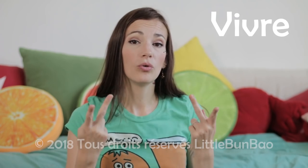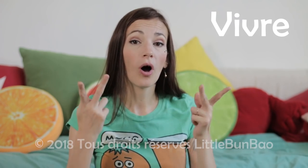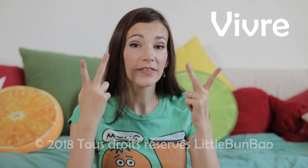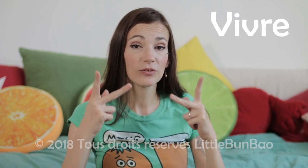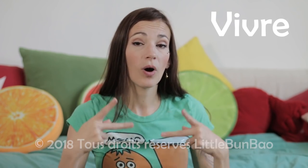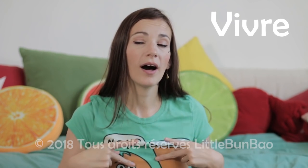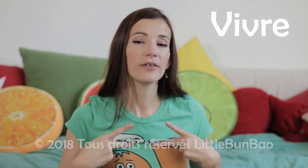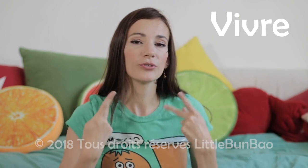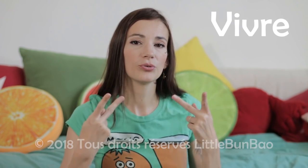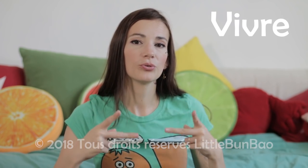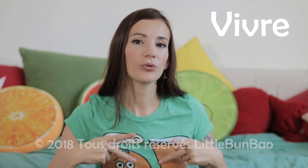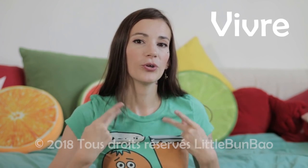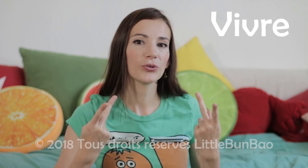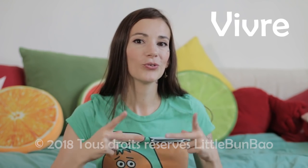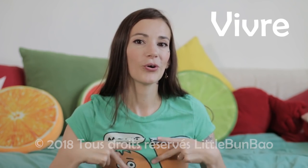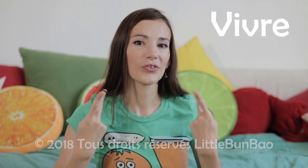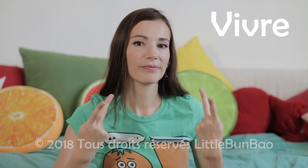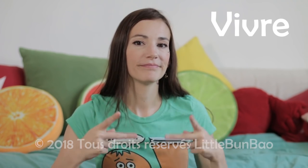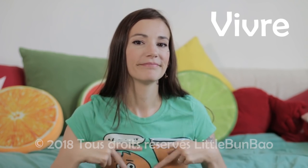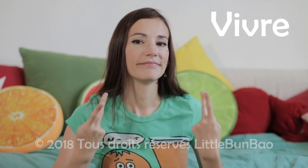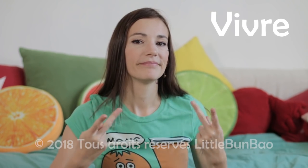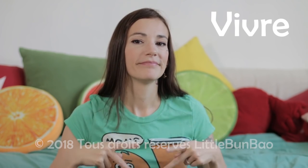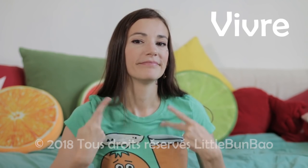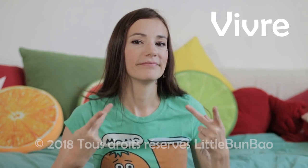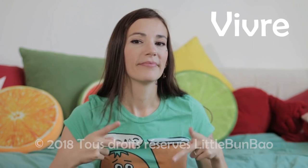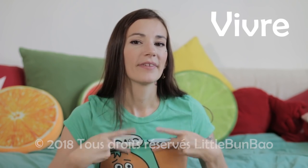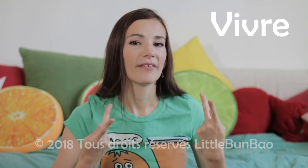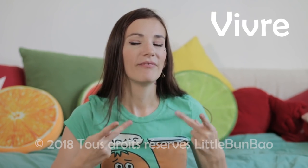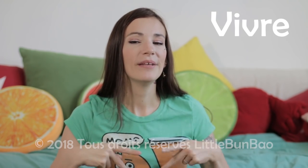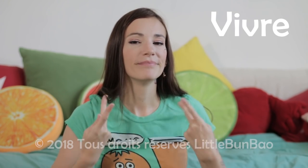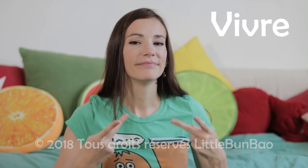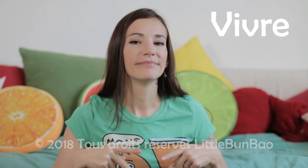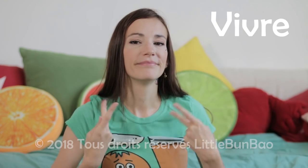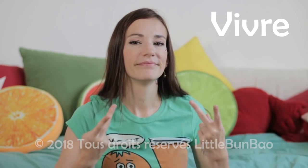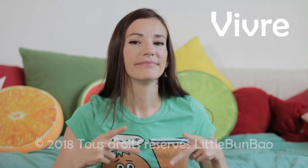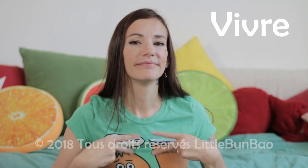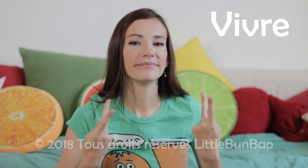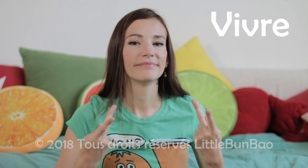un des doigts sur notre torse. Vie.